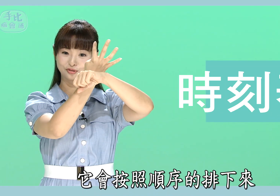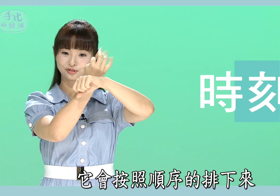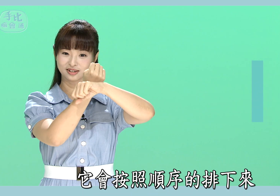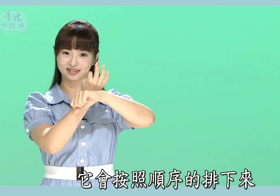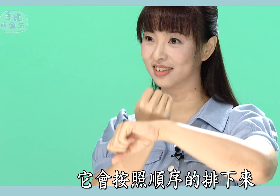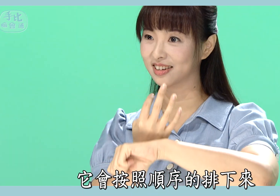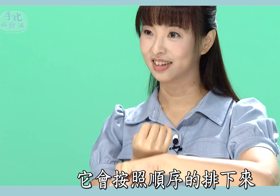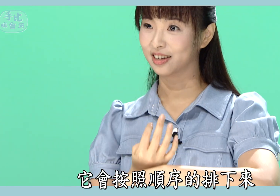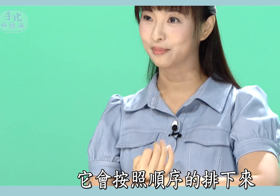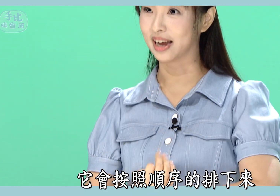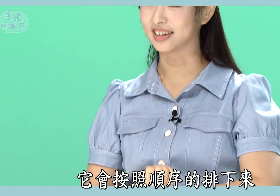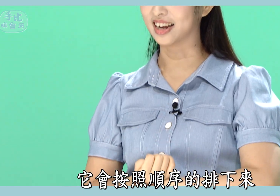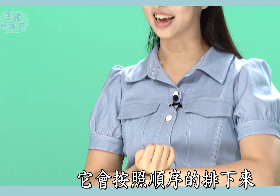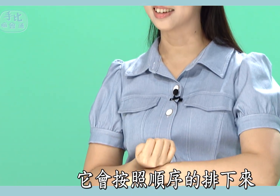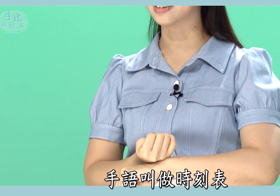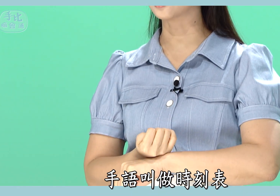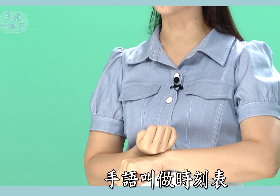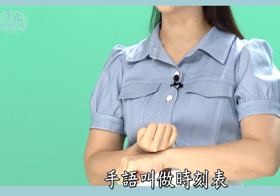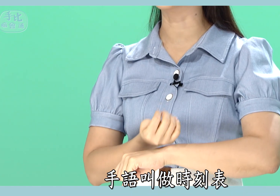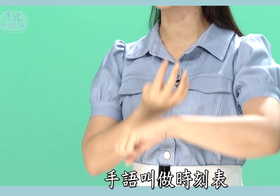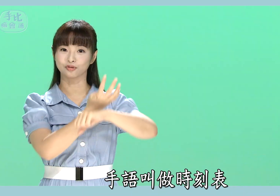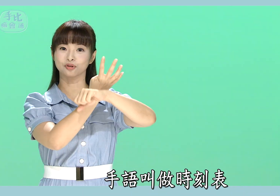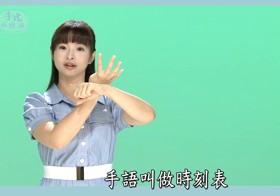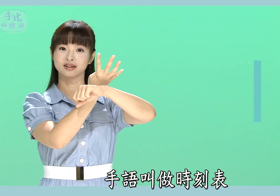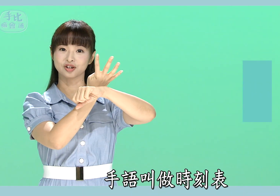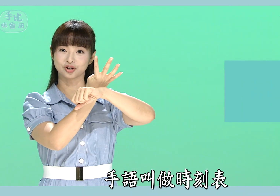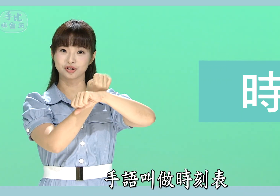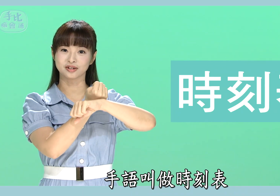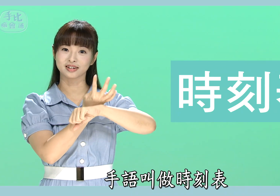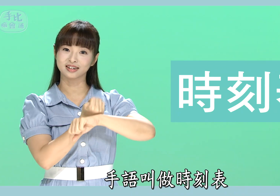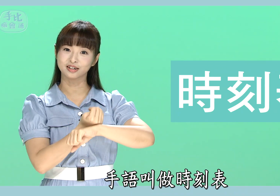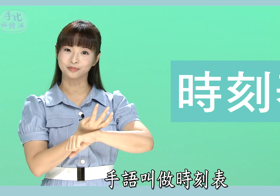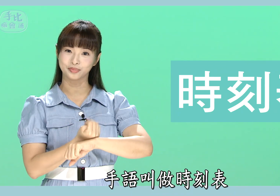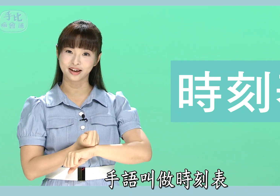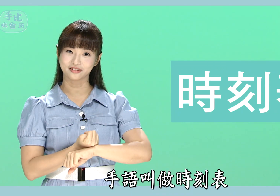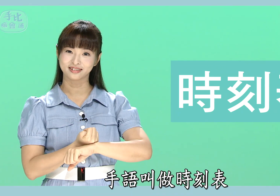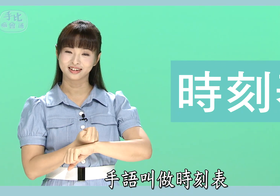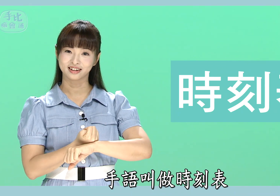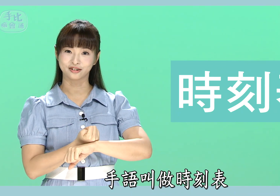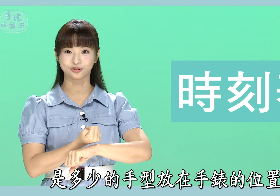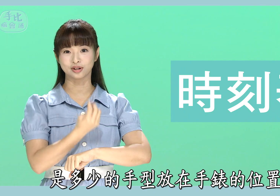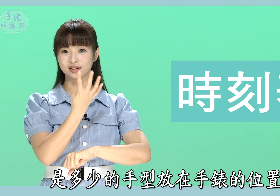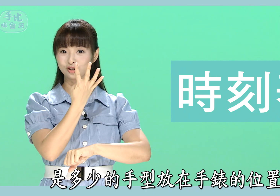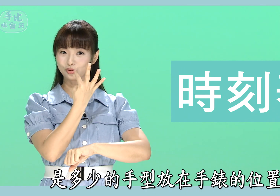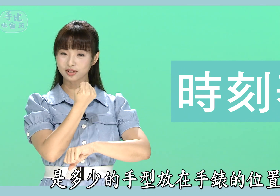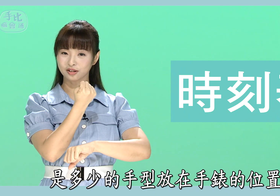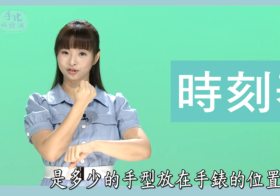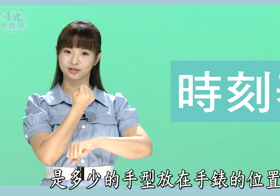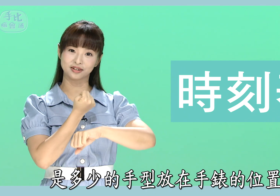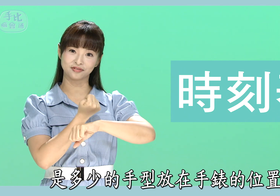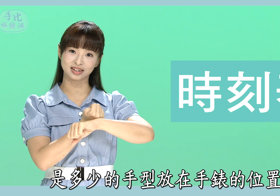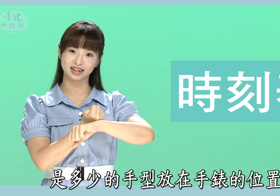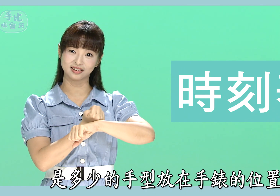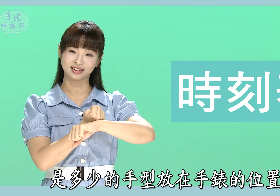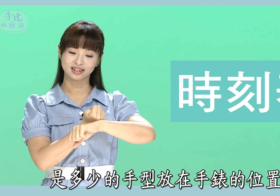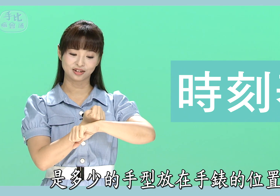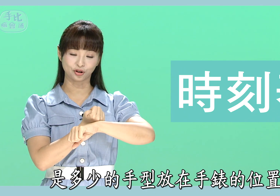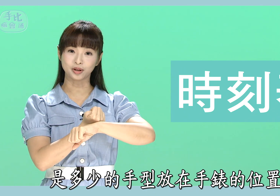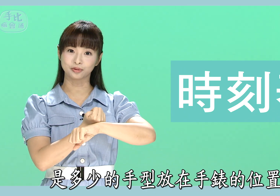序的排下来。这个手语叫做时刻表，所以是多少的手型放在手表的位